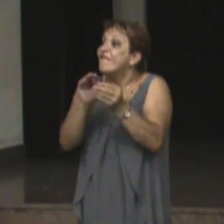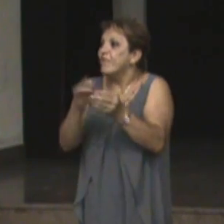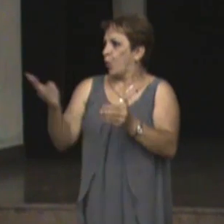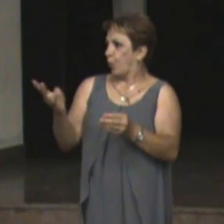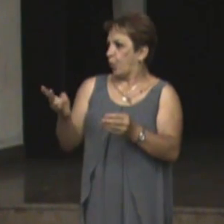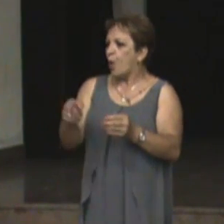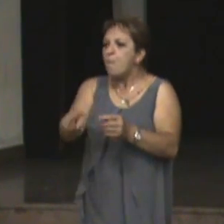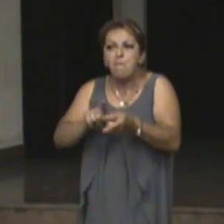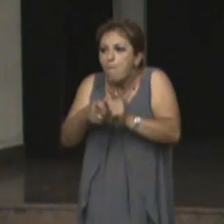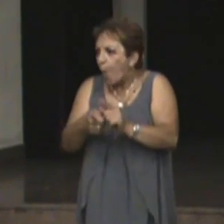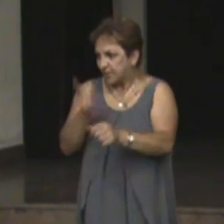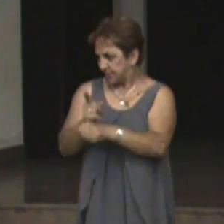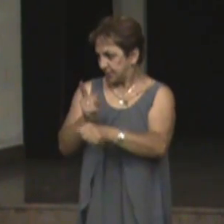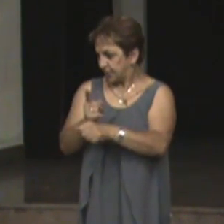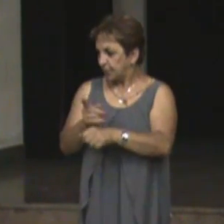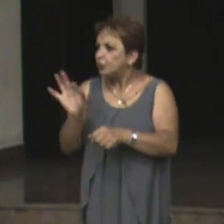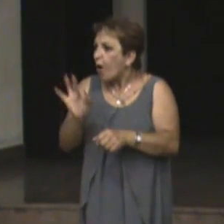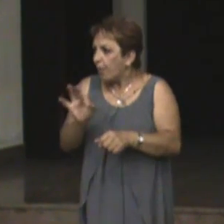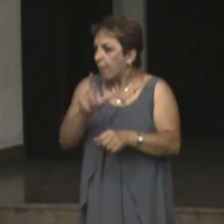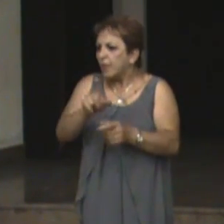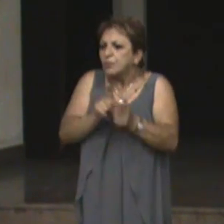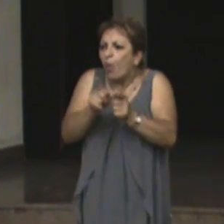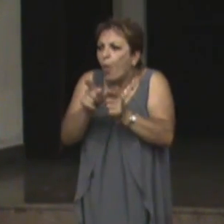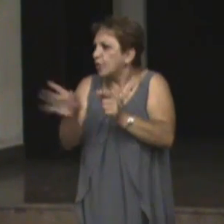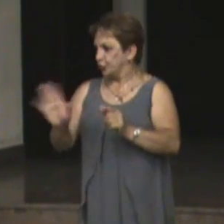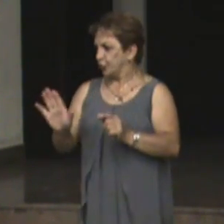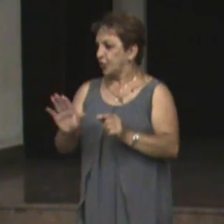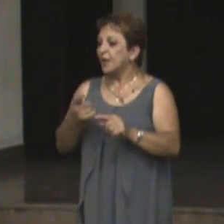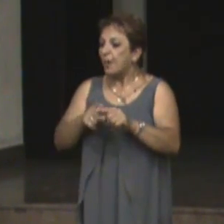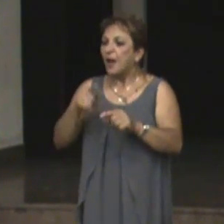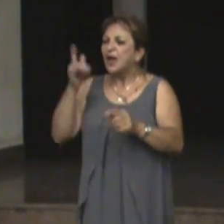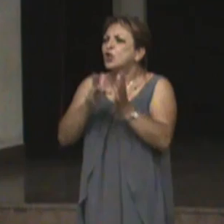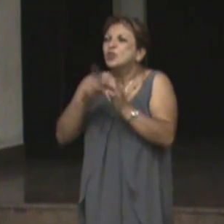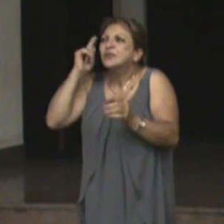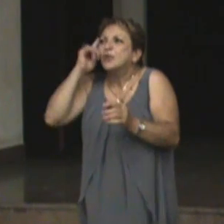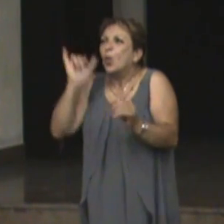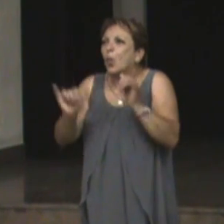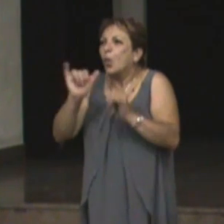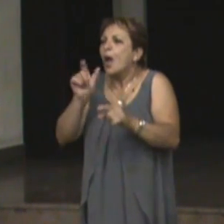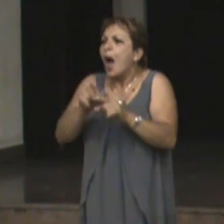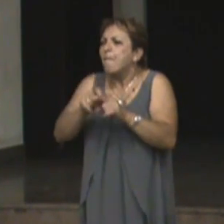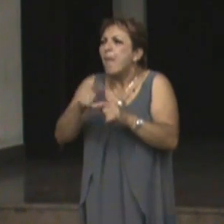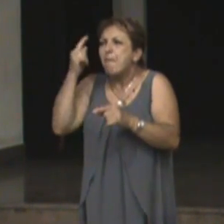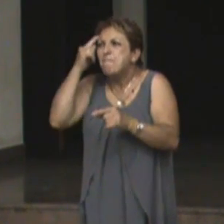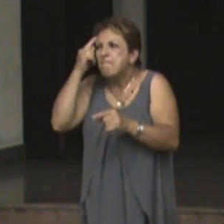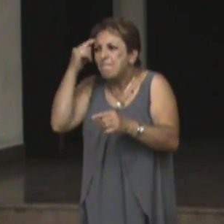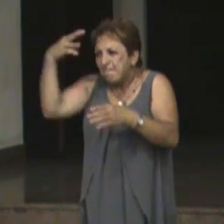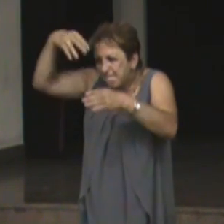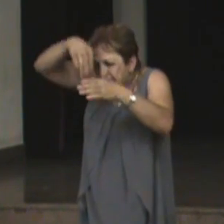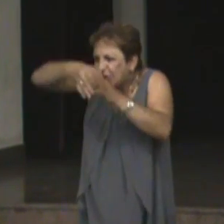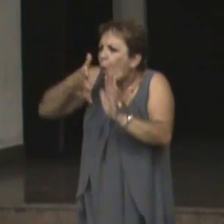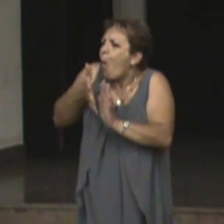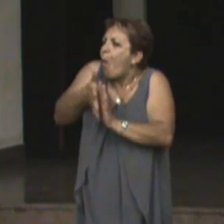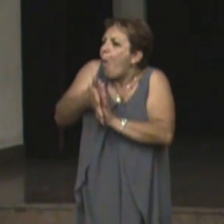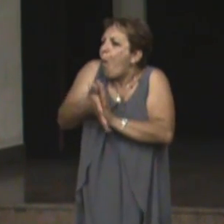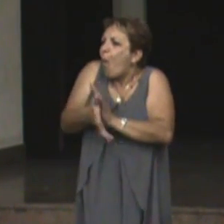Քրիստոսին պետք է, որ ինքը ինչ որ կերպ փաթեթավորի այդ ասել ինքը, իր բուն պատկանը, որ